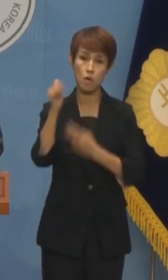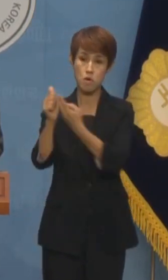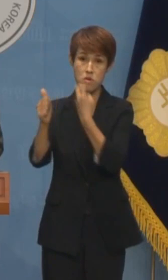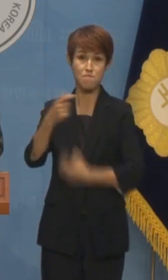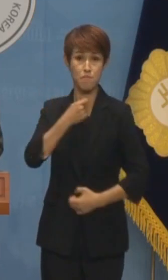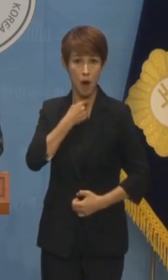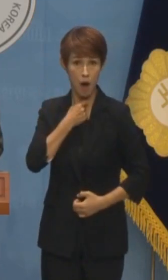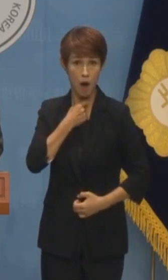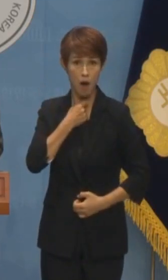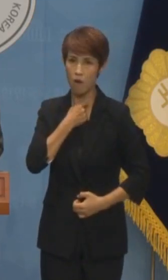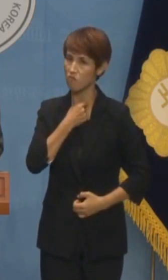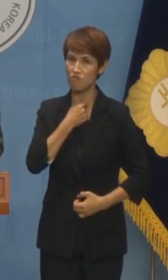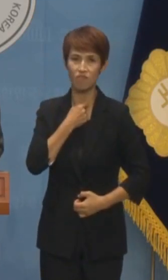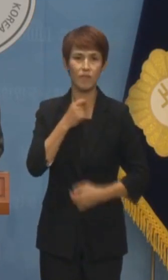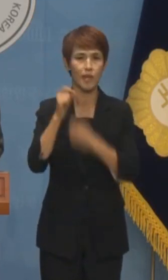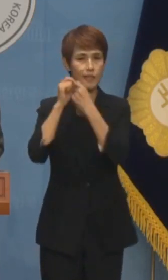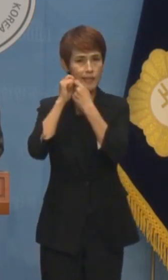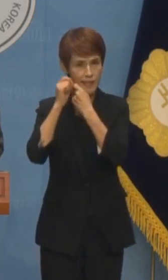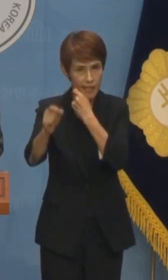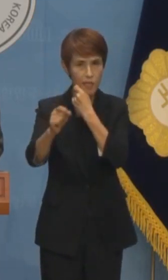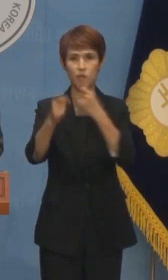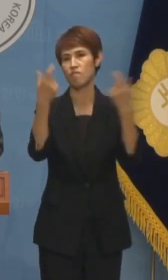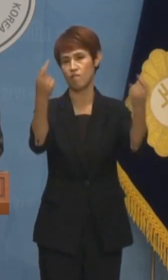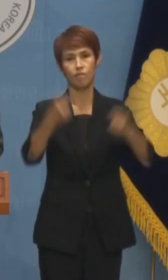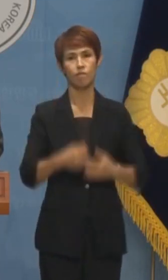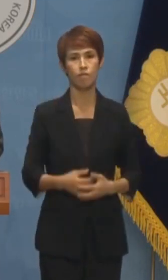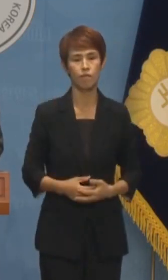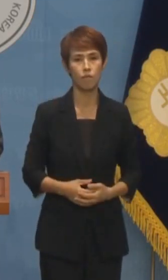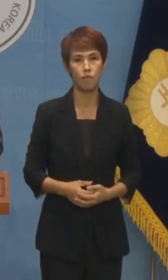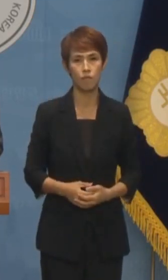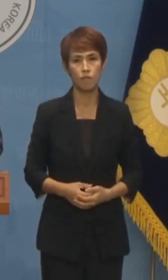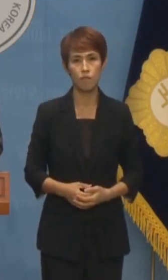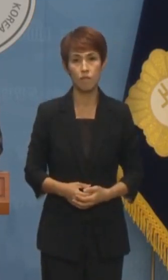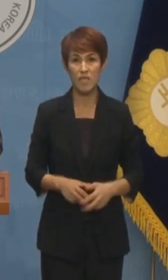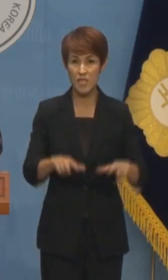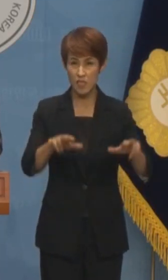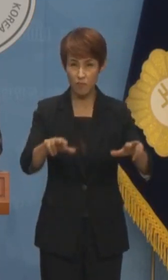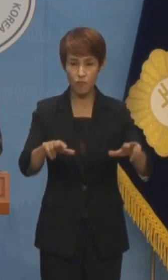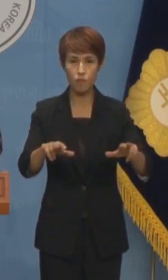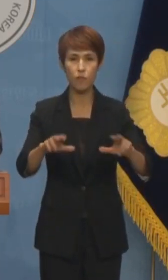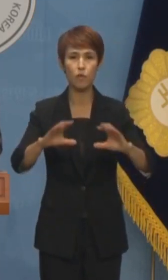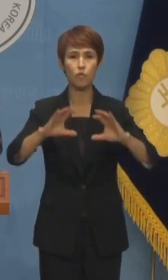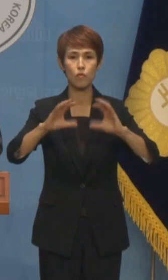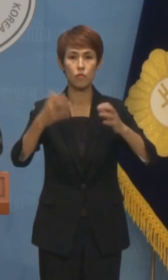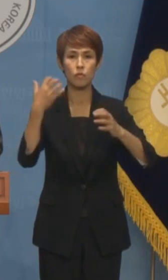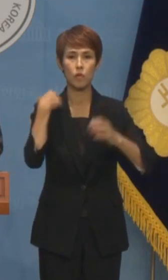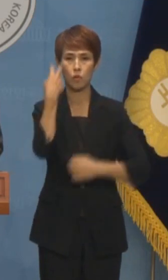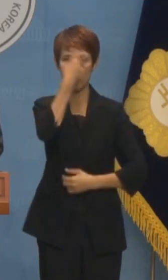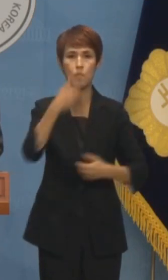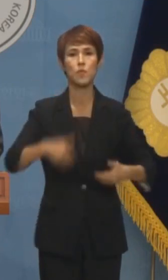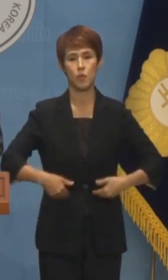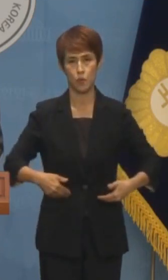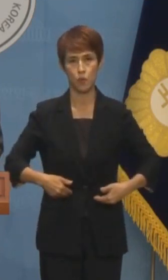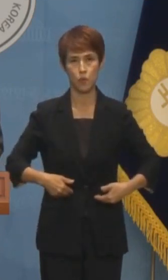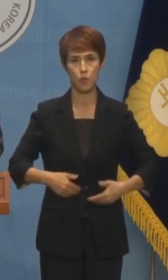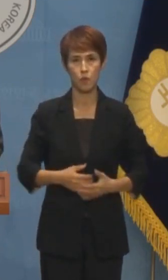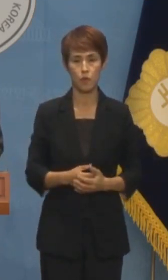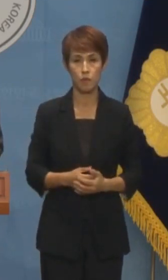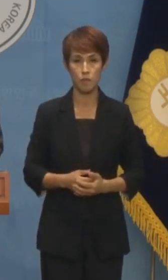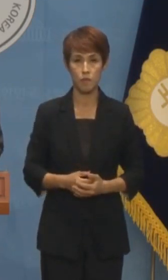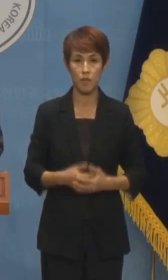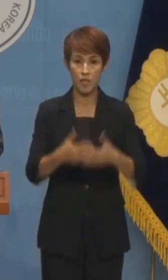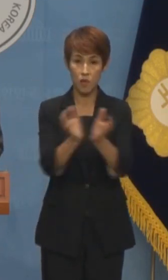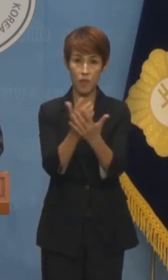것이라면 이것은 사기 탄핵 게이트입니다. 당장 국정조사부터 시작해야 합니다. 전당대회 후보자들